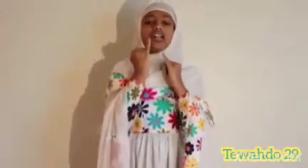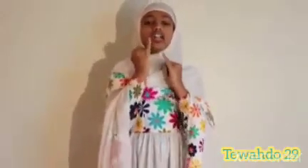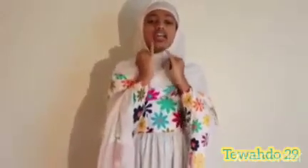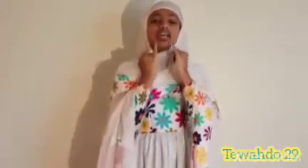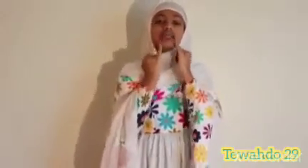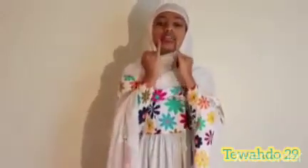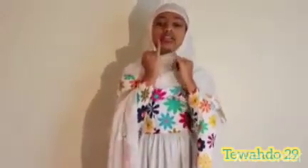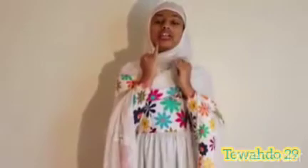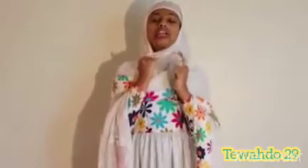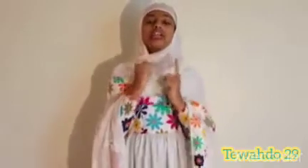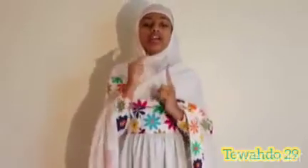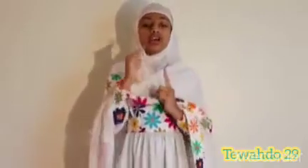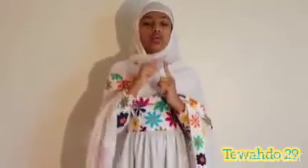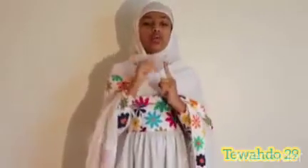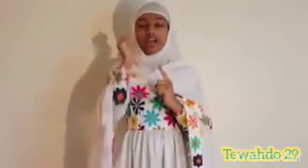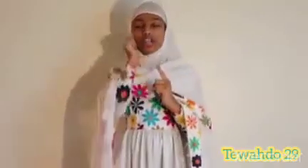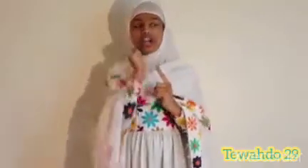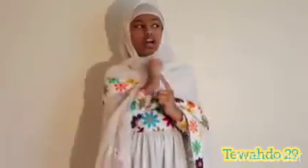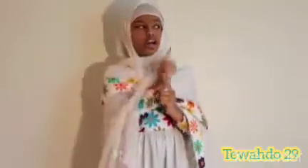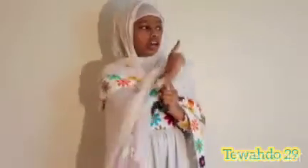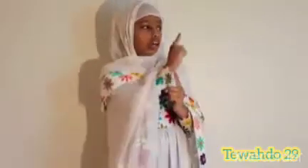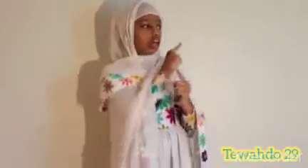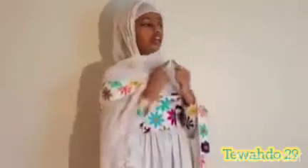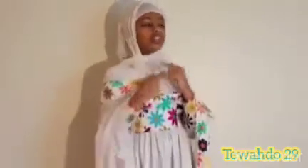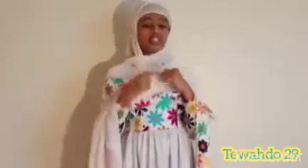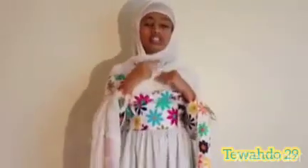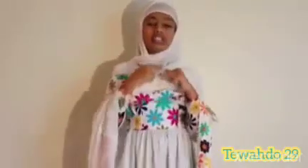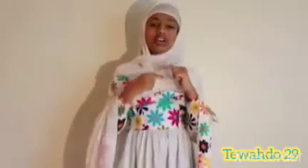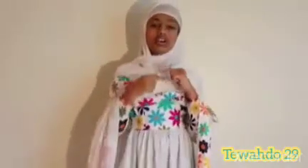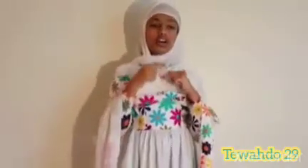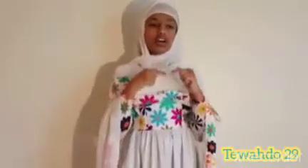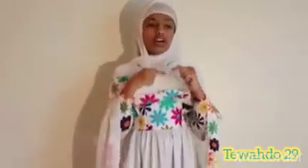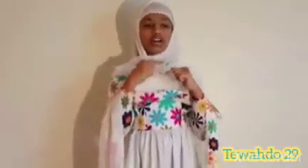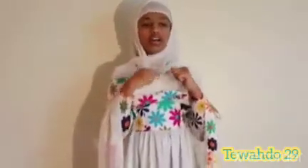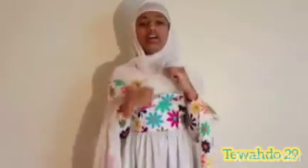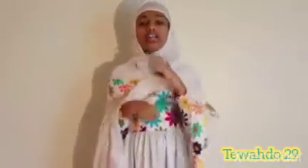ኢየሩሳሌም ወደ አንቺ መጥቷልና